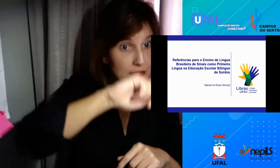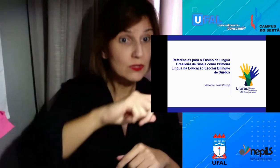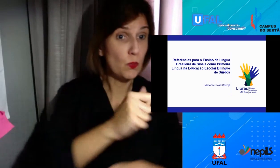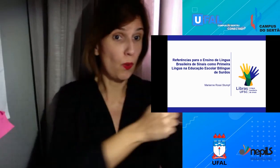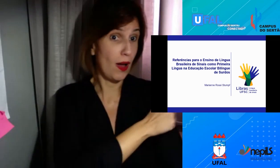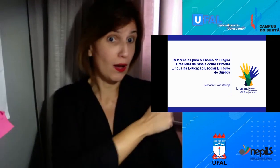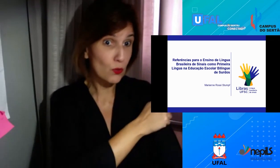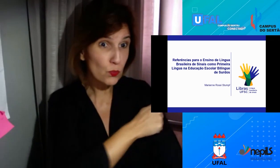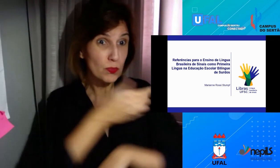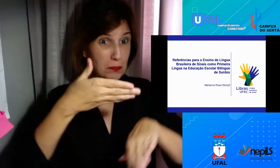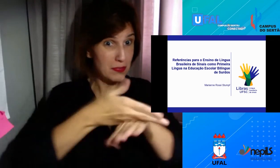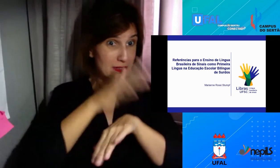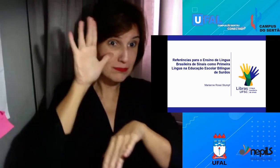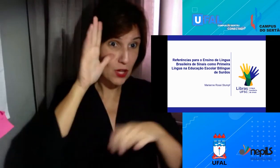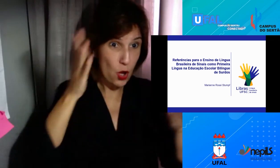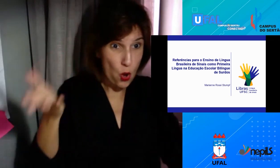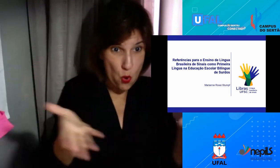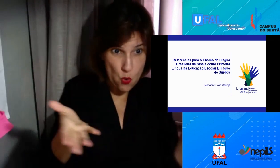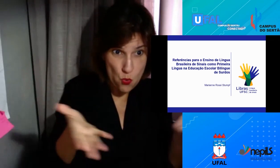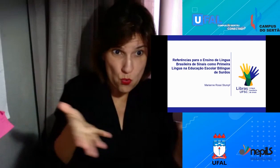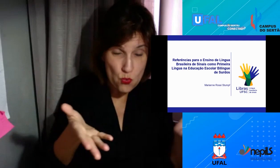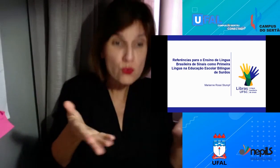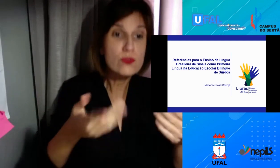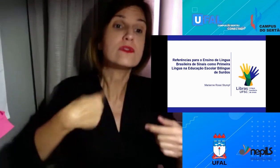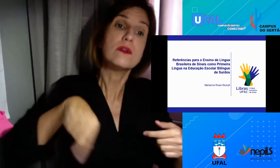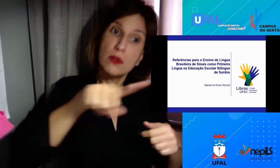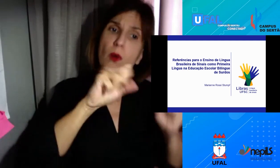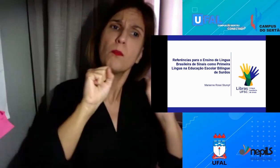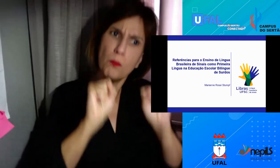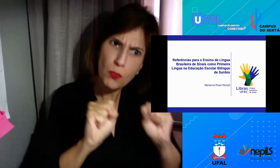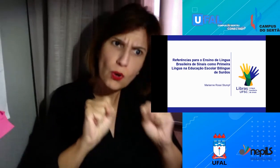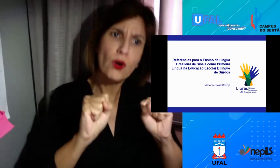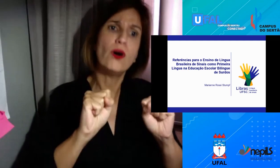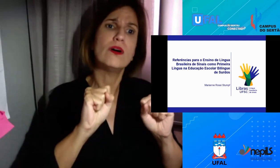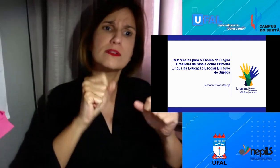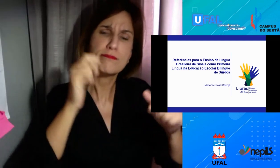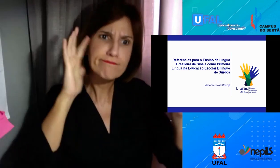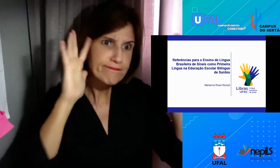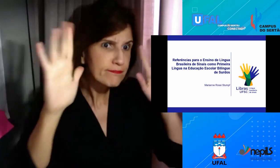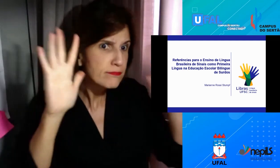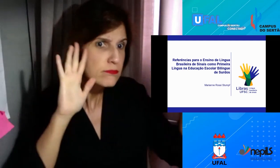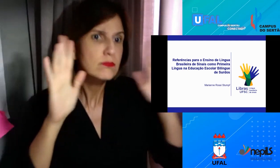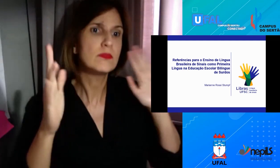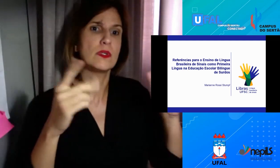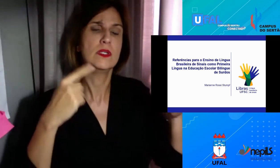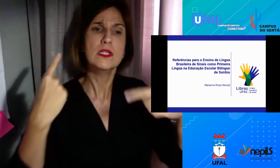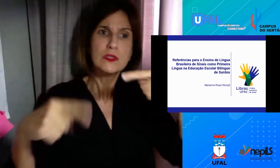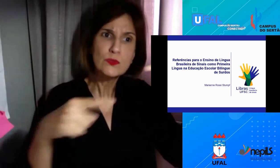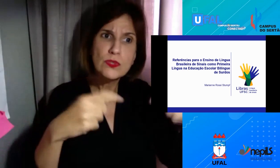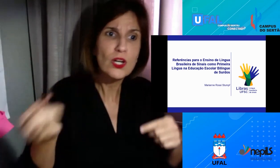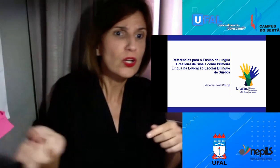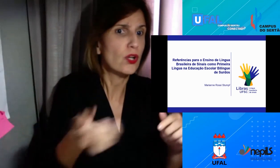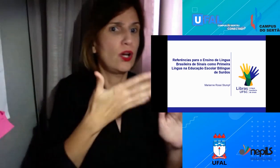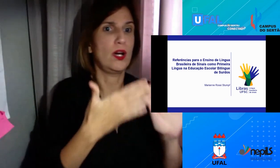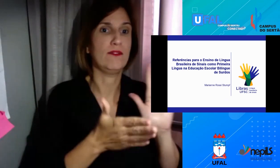nessa apresentação que eu vou trazer até vocês. Eu espero que vocês, alunos que estão hoje assistindo a essa apresentação,